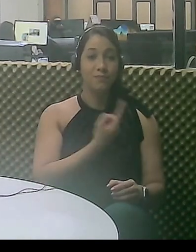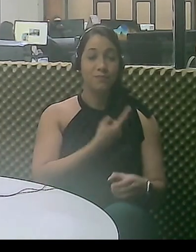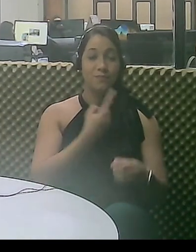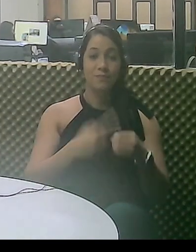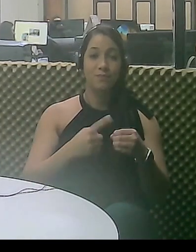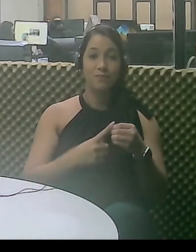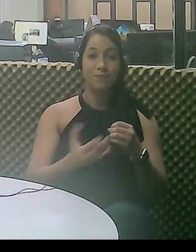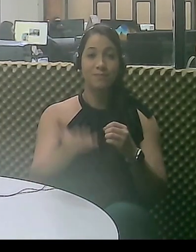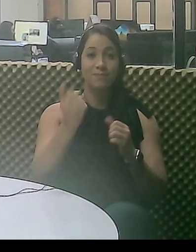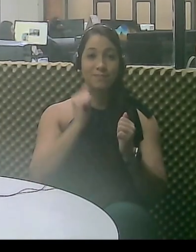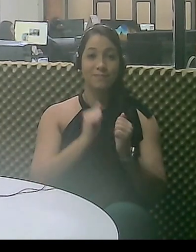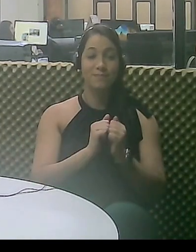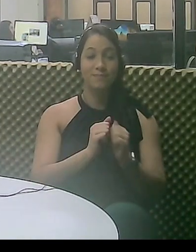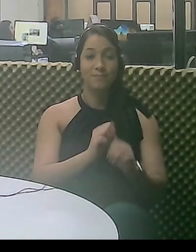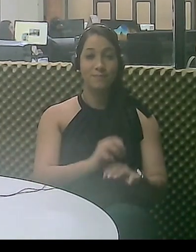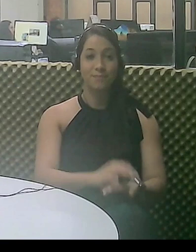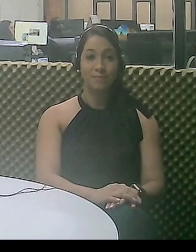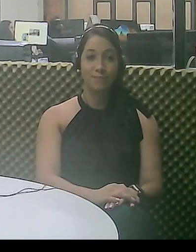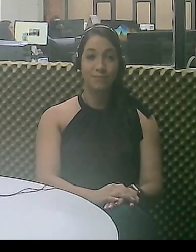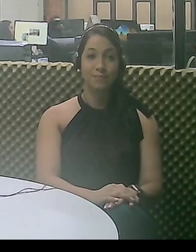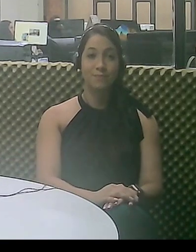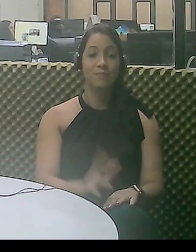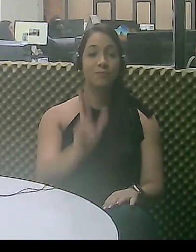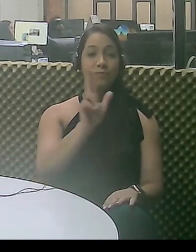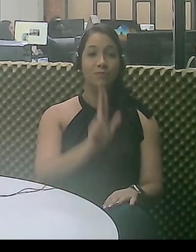Nossa Cidade. Vem com a gente.